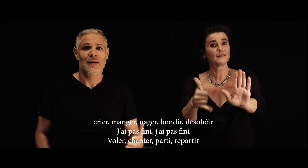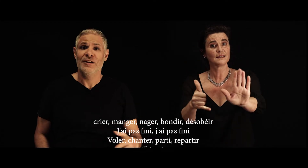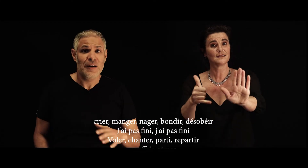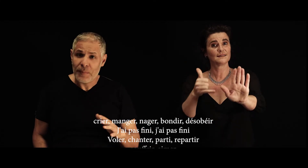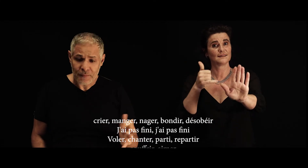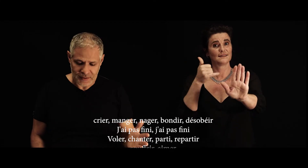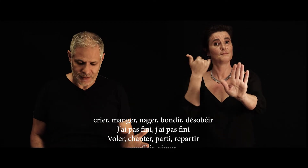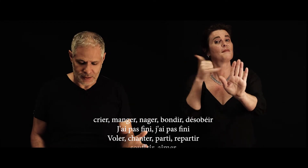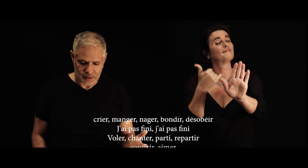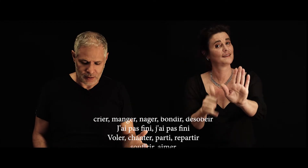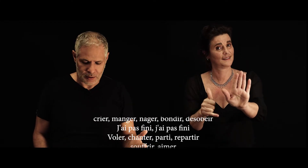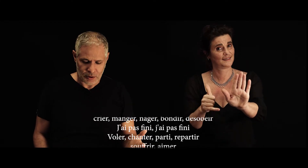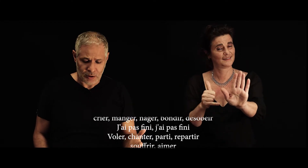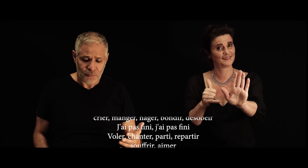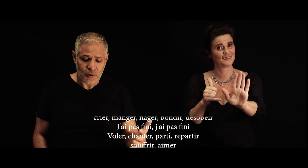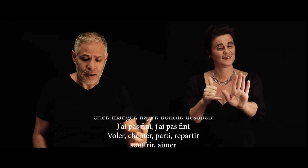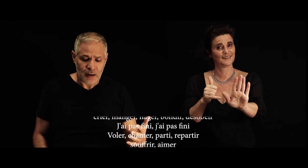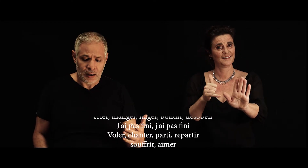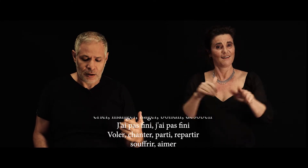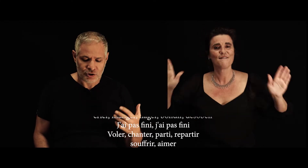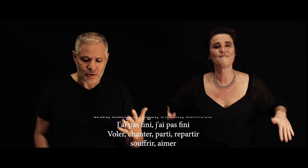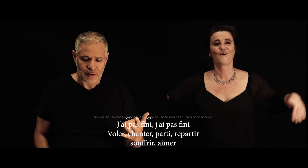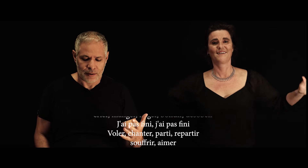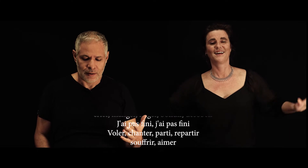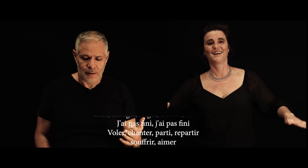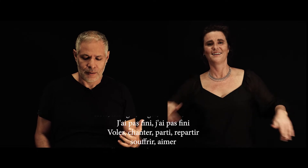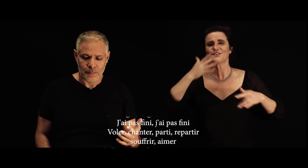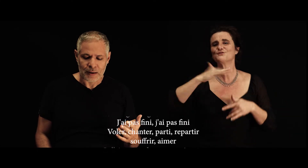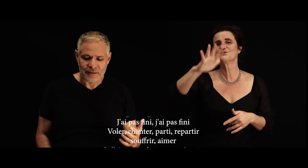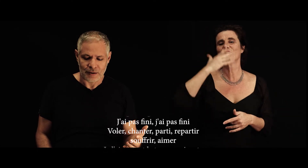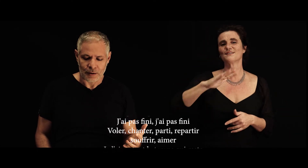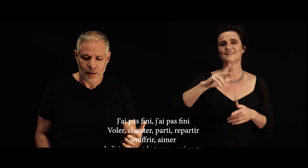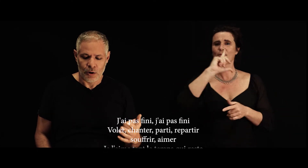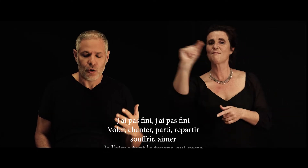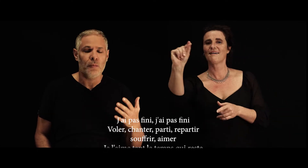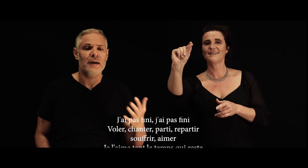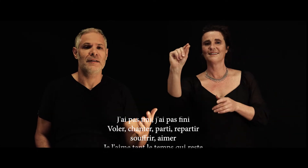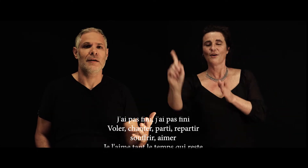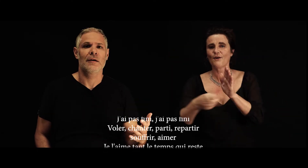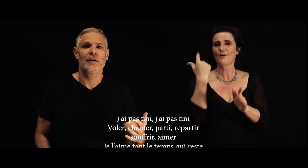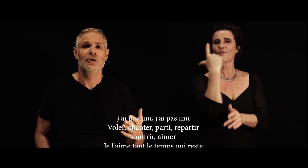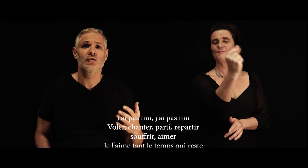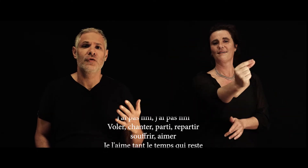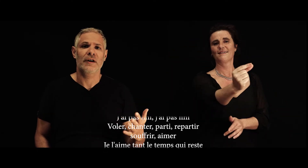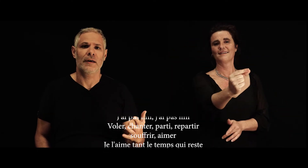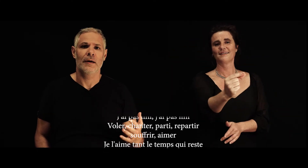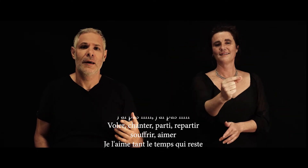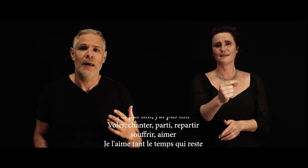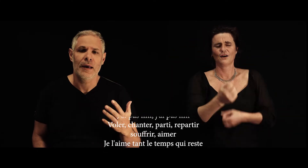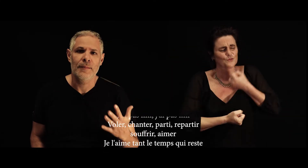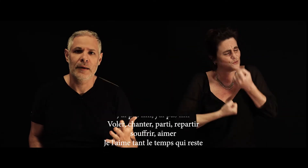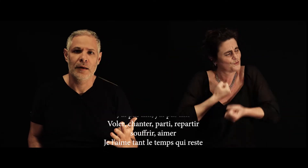fini, j'ai pas fini. Voler, chanter, partir, repartir,